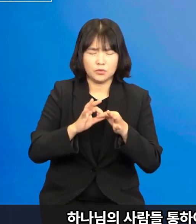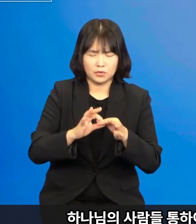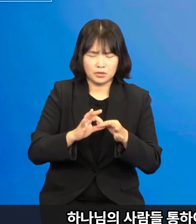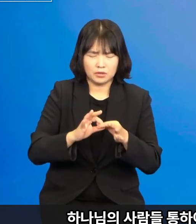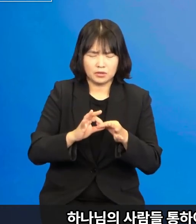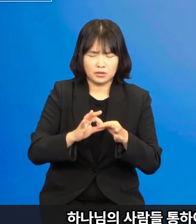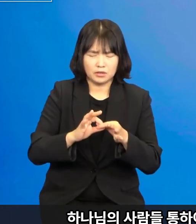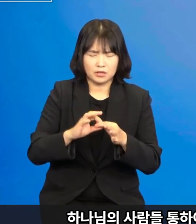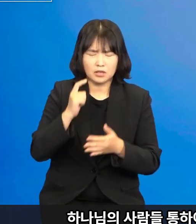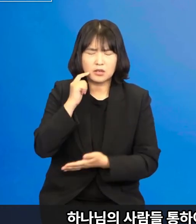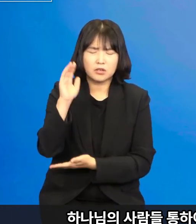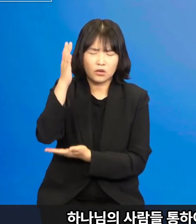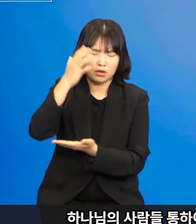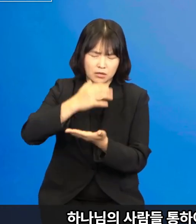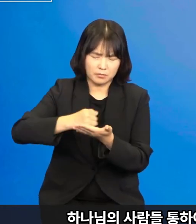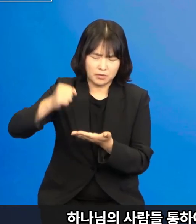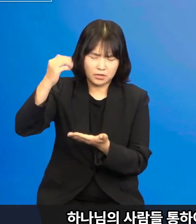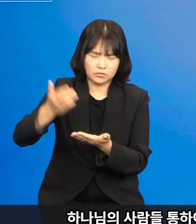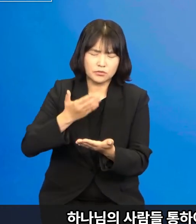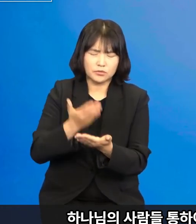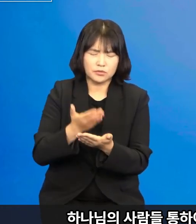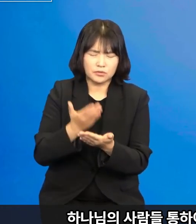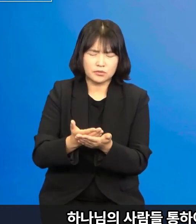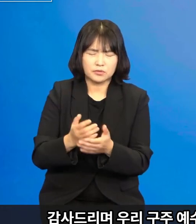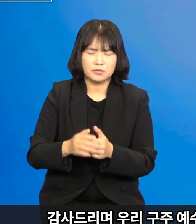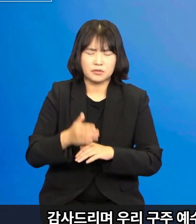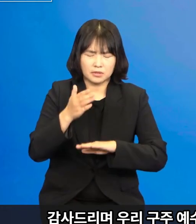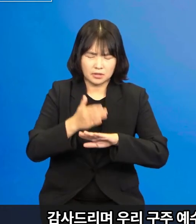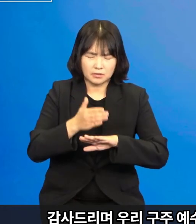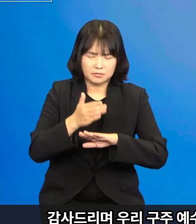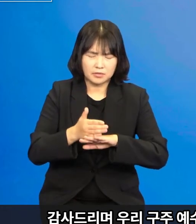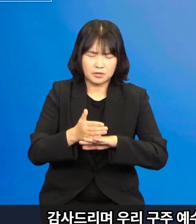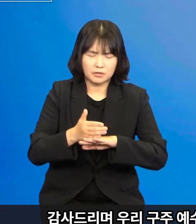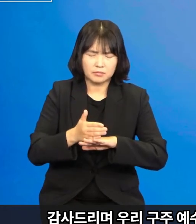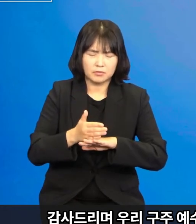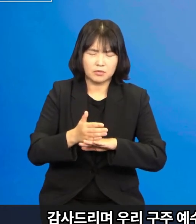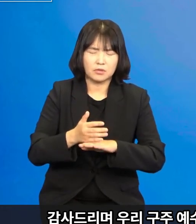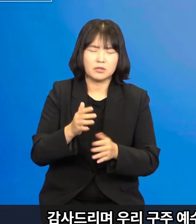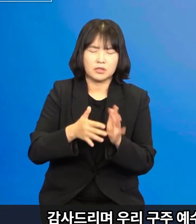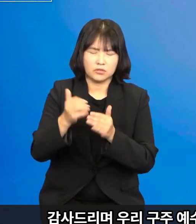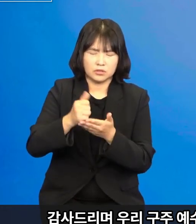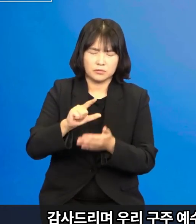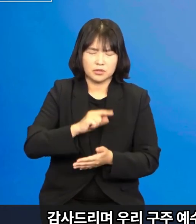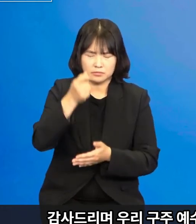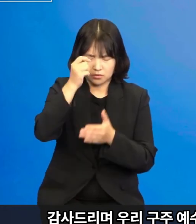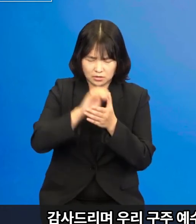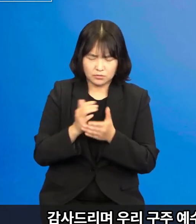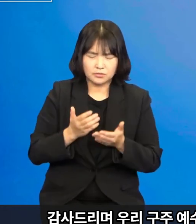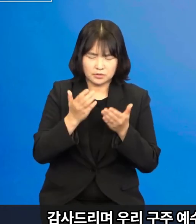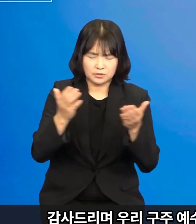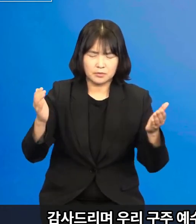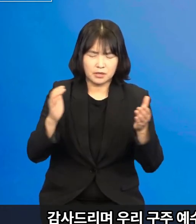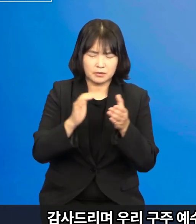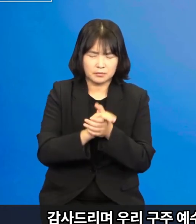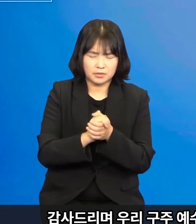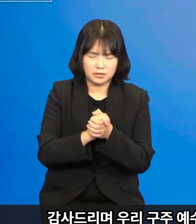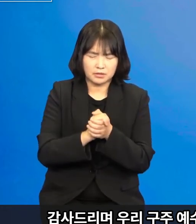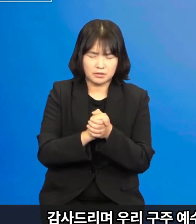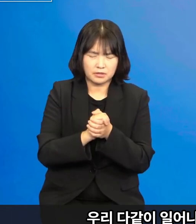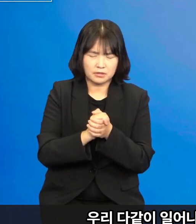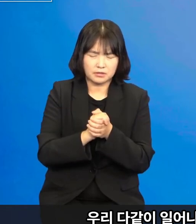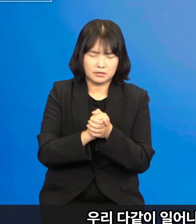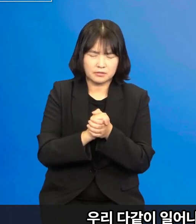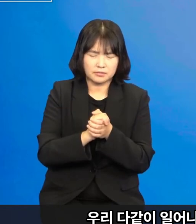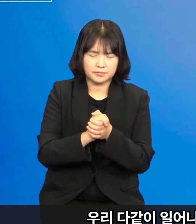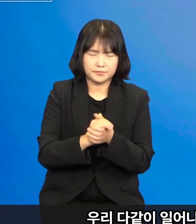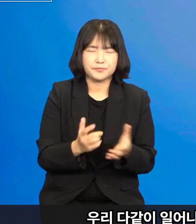하나님 영광 받아 주시옵소서. 감사드리며 우리 구주 예수님의 이름으로 기도드립니다. 아멘.